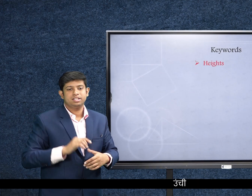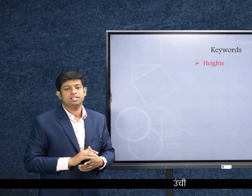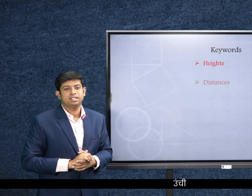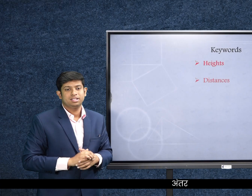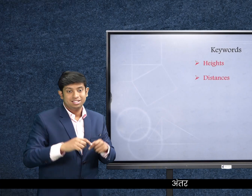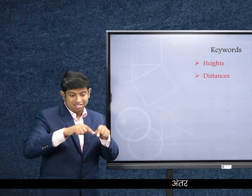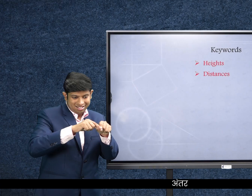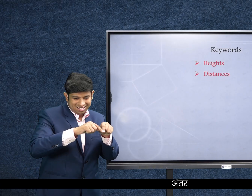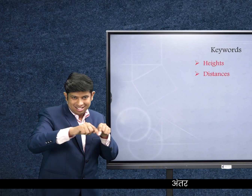अंतर,